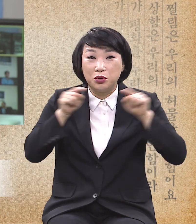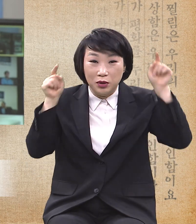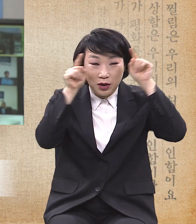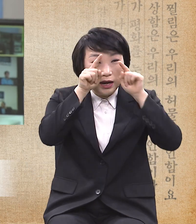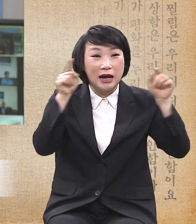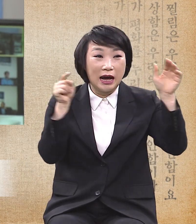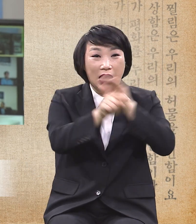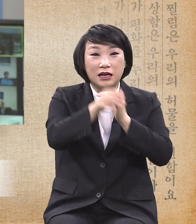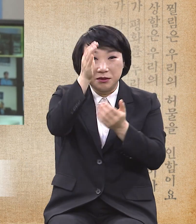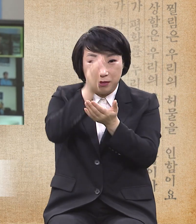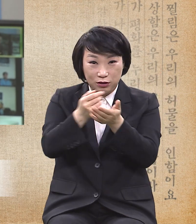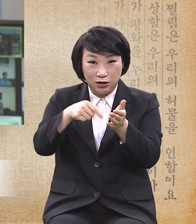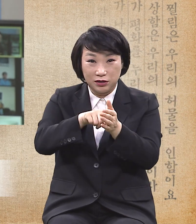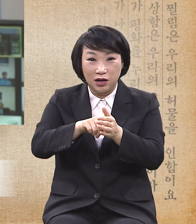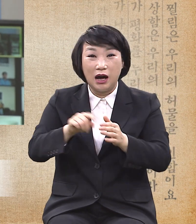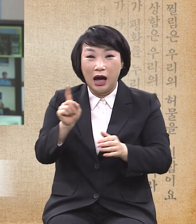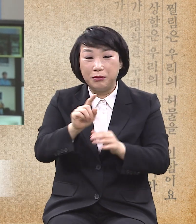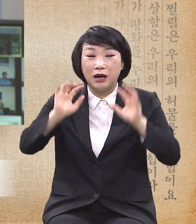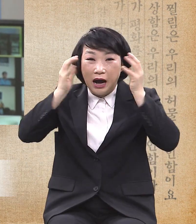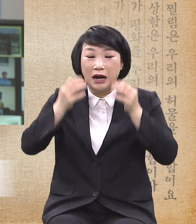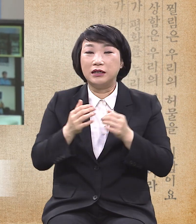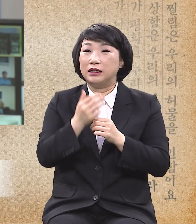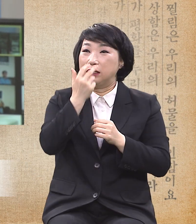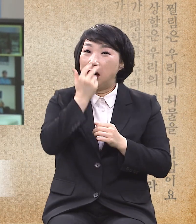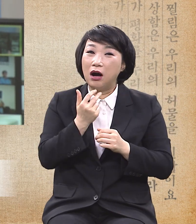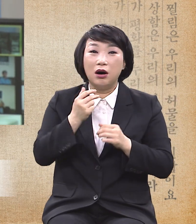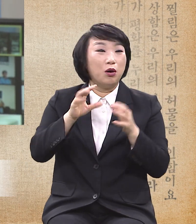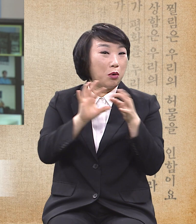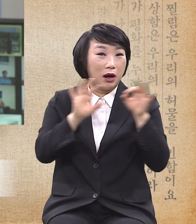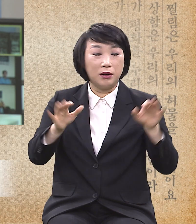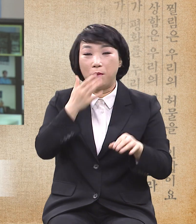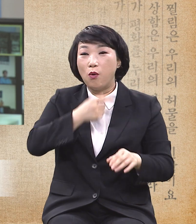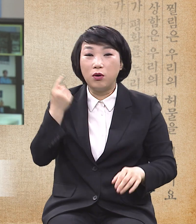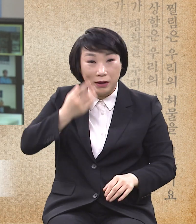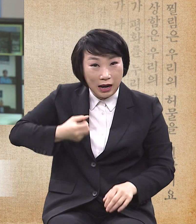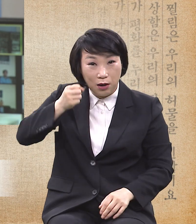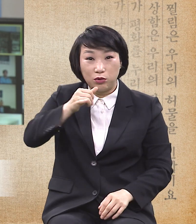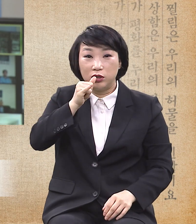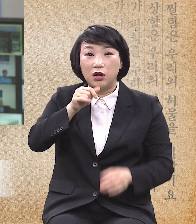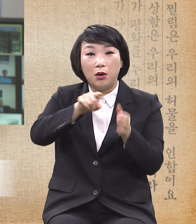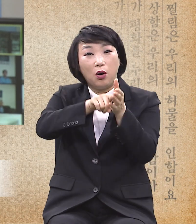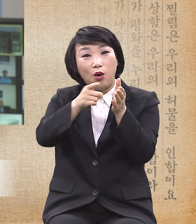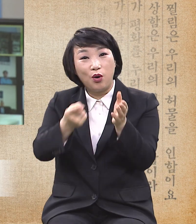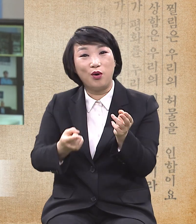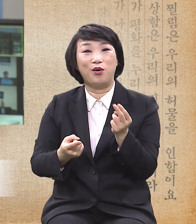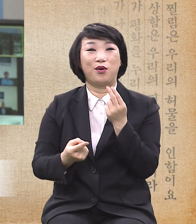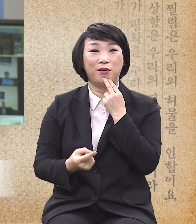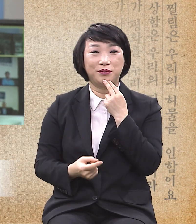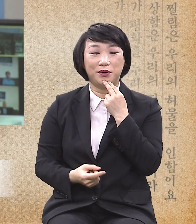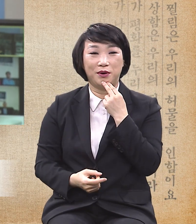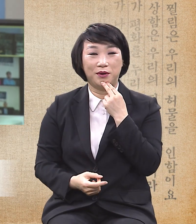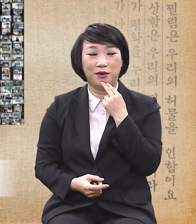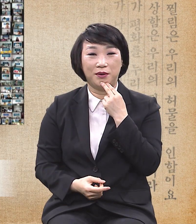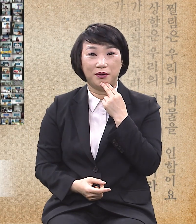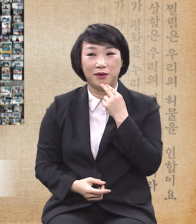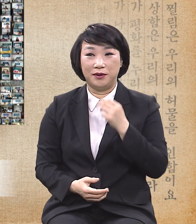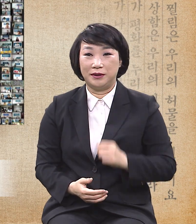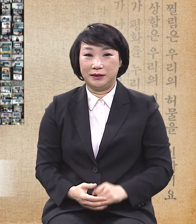가지 않으려고 아무리 어렸어도 복음만 가지고 있으면 절대 떨어지지 않는다 이 말입니다.